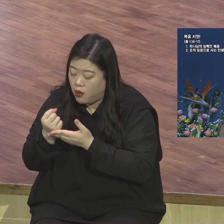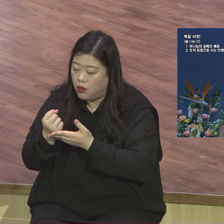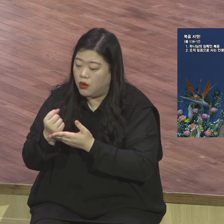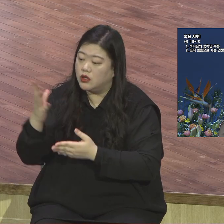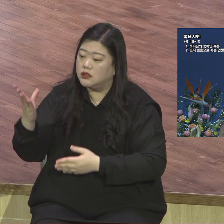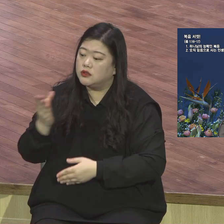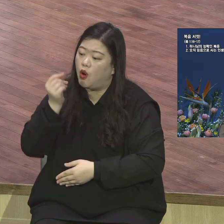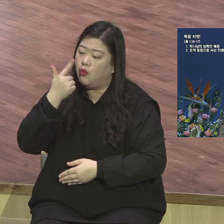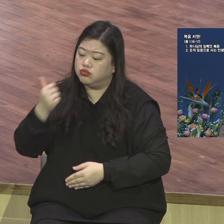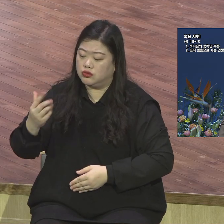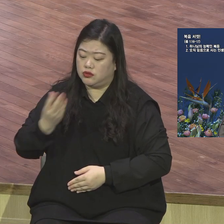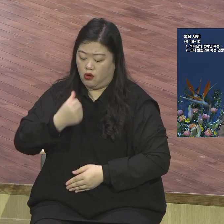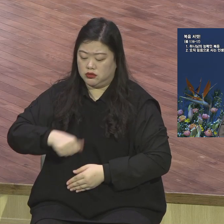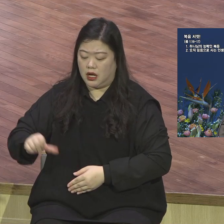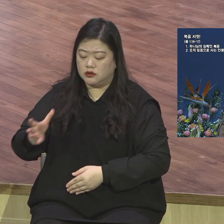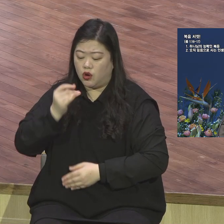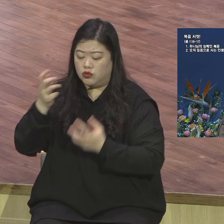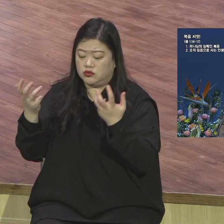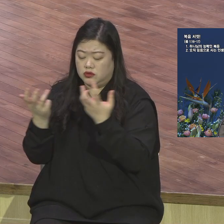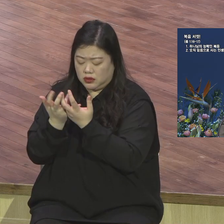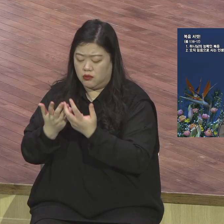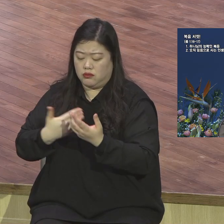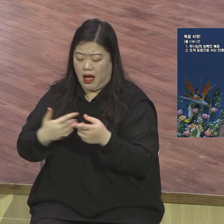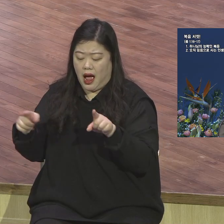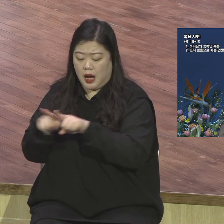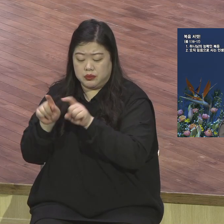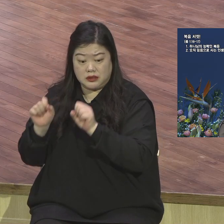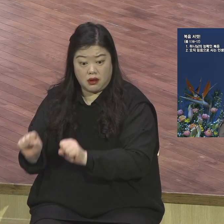세상을 이길 힘을 하나님이 거기서 주신다.